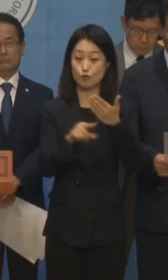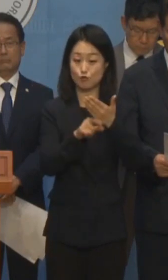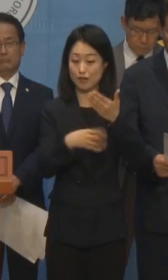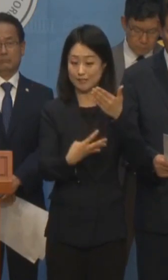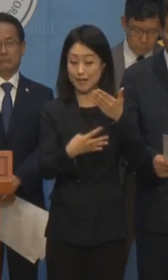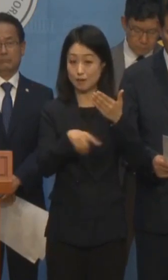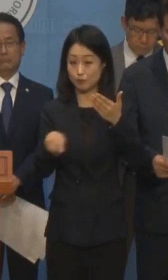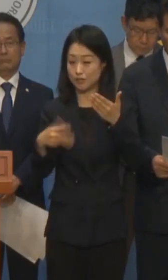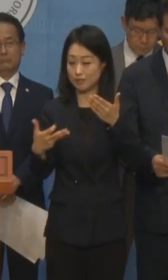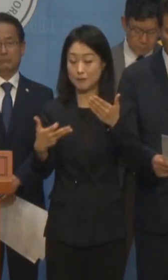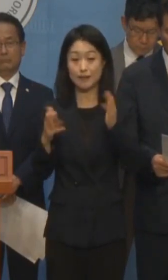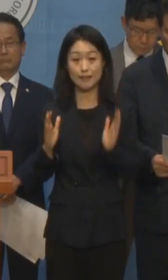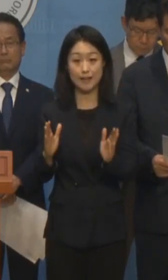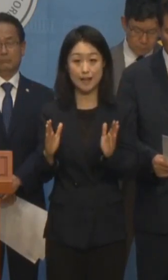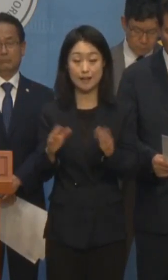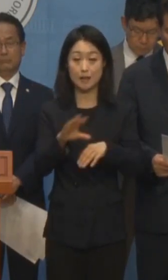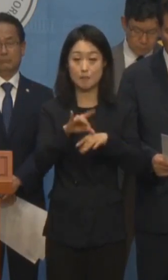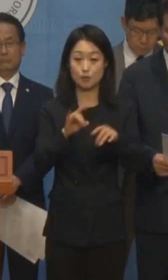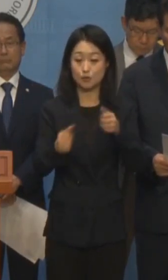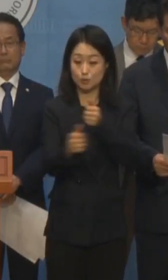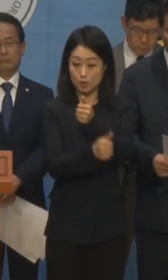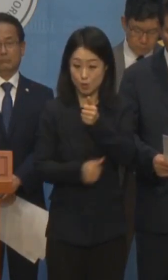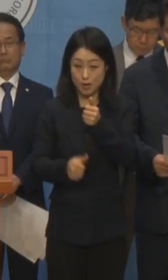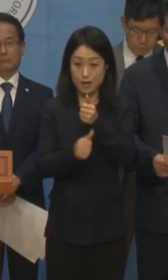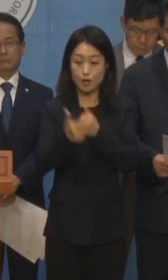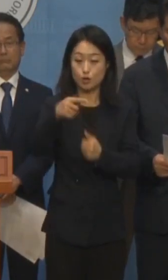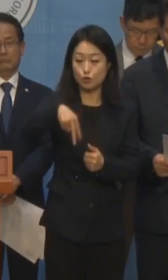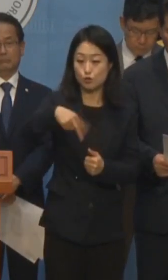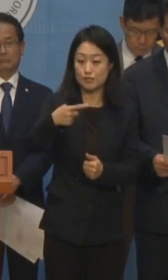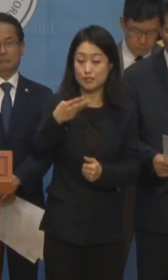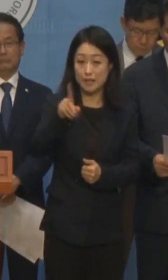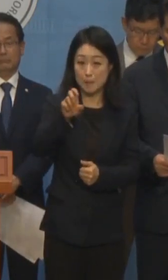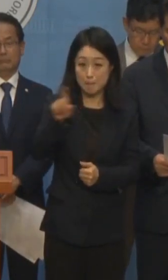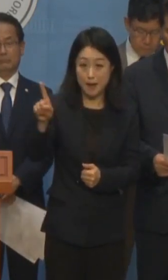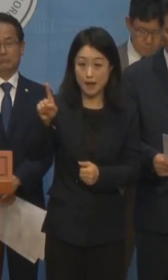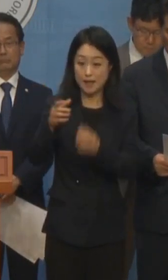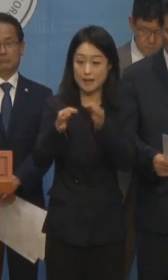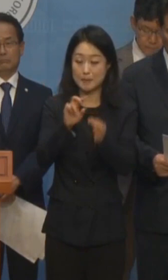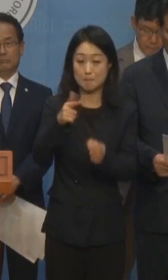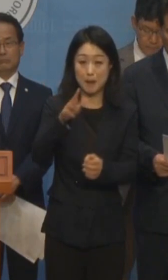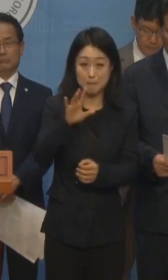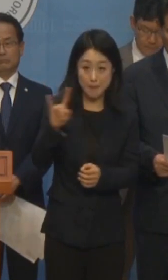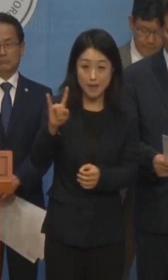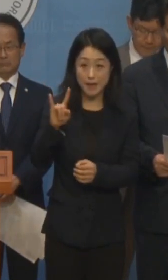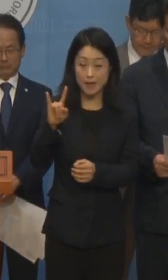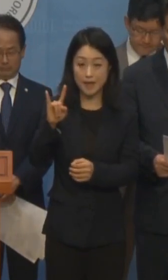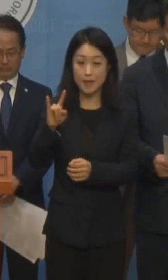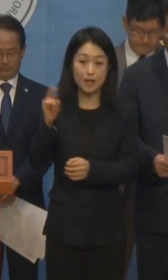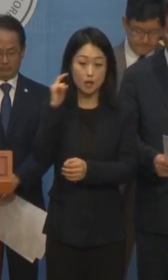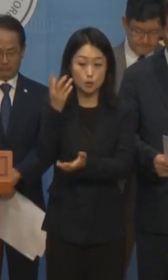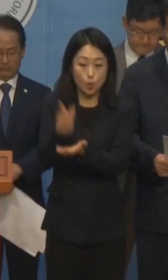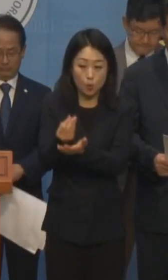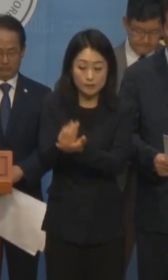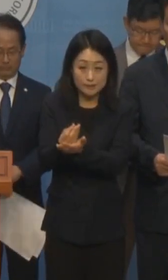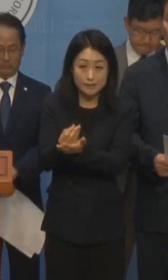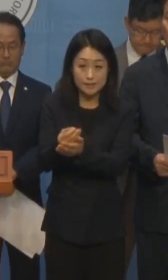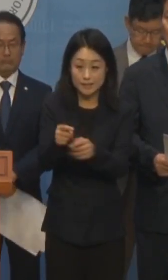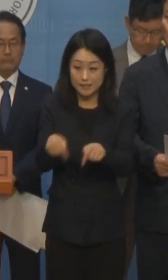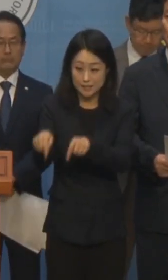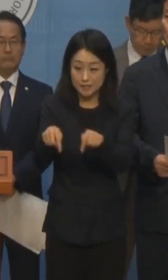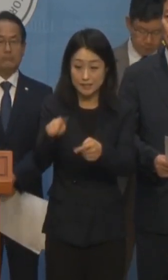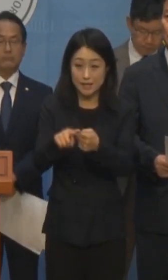4일부터 18일까지 방심위에 뉴스타파의 김만배 신학님 녹취 인용보도와 관련해